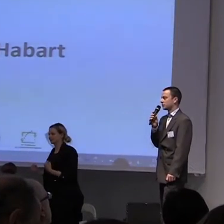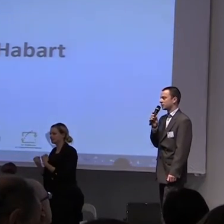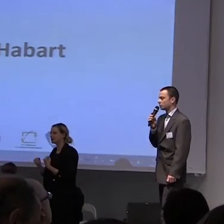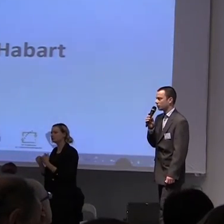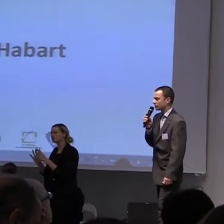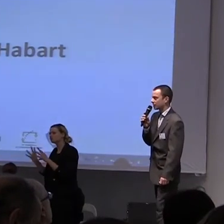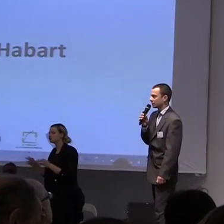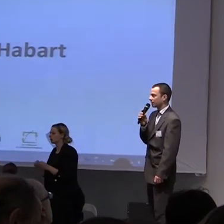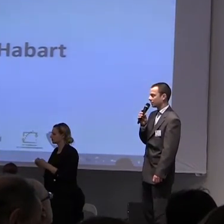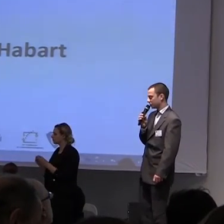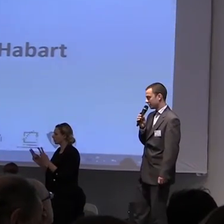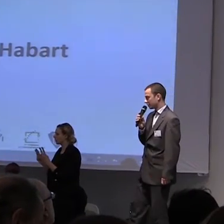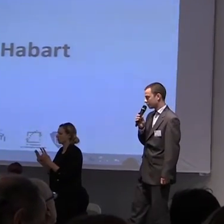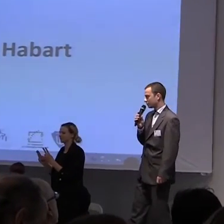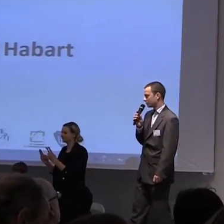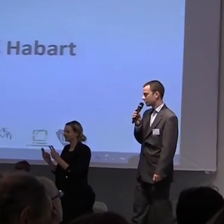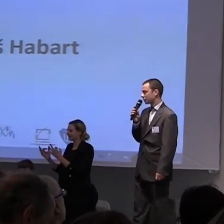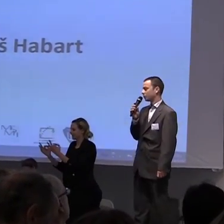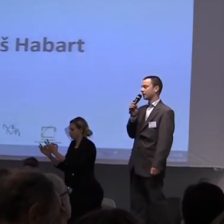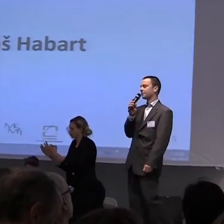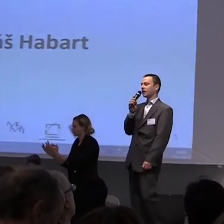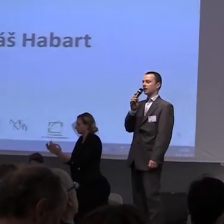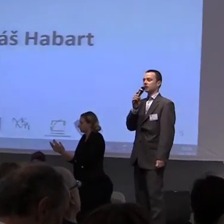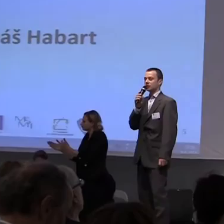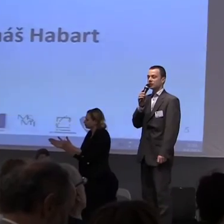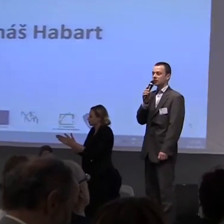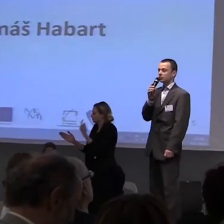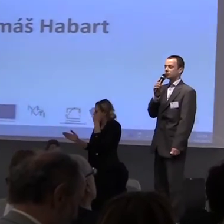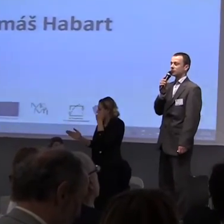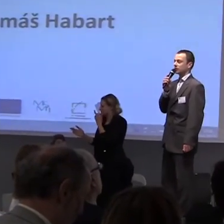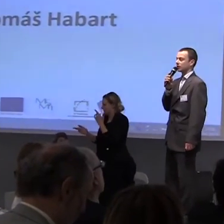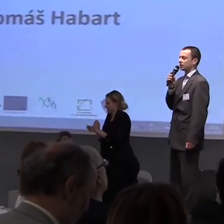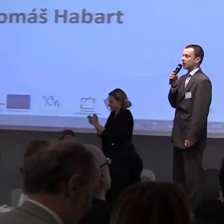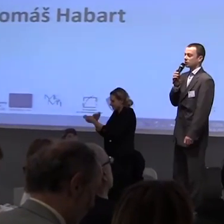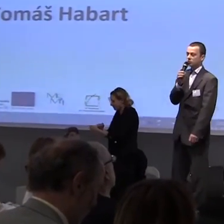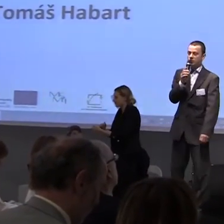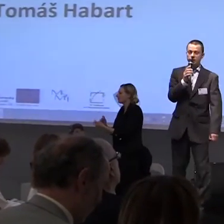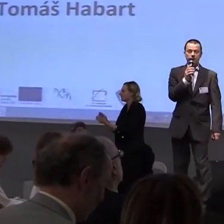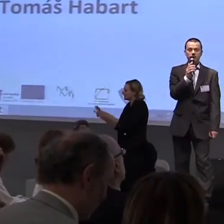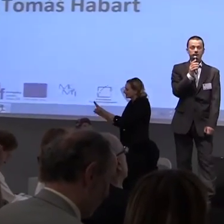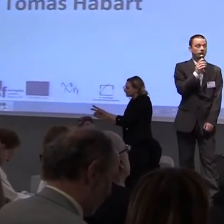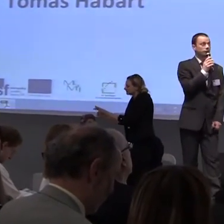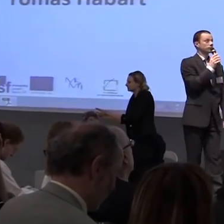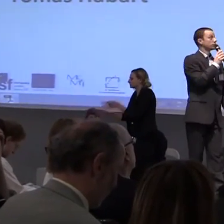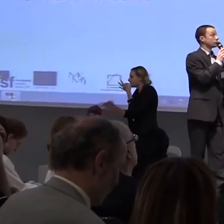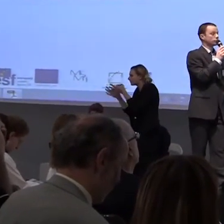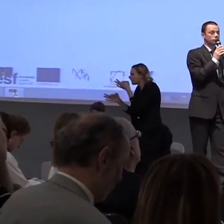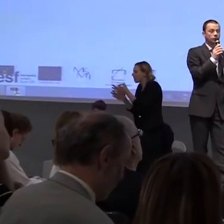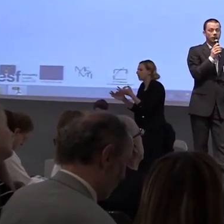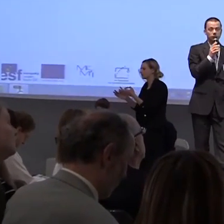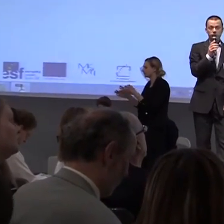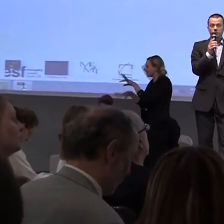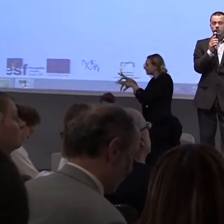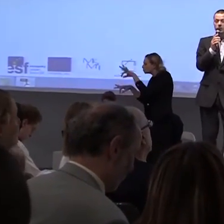k určitým specifickým oblastem, tak ne vždy jsme byli vlastně schopni je získat. Proto jsme se rozhodli realizovat celou